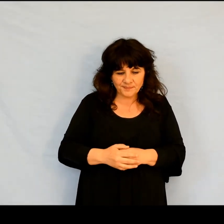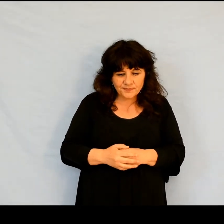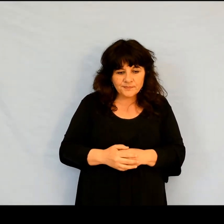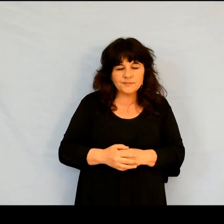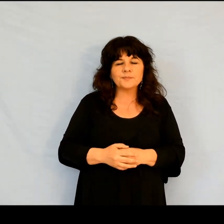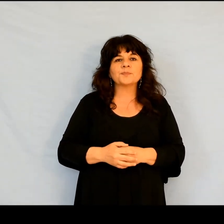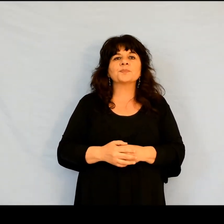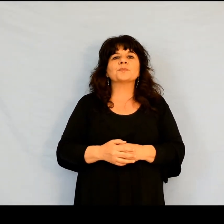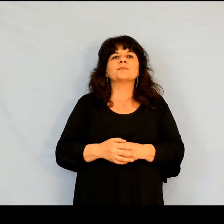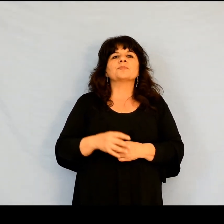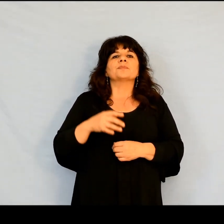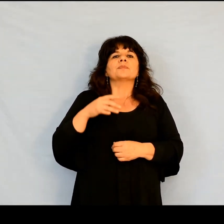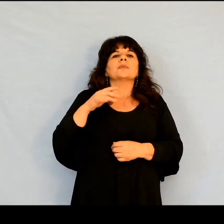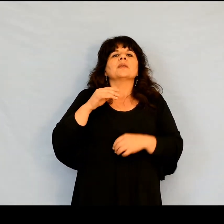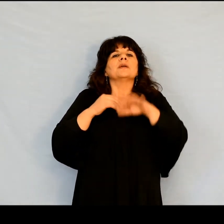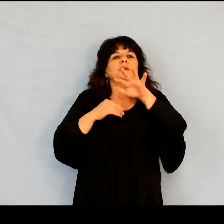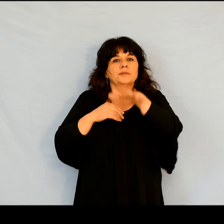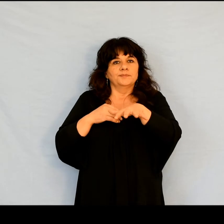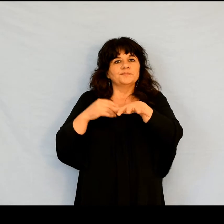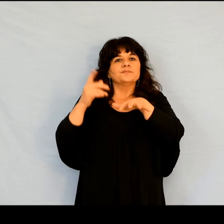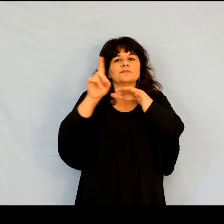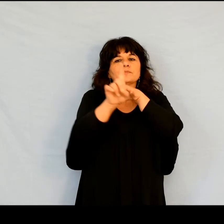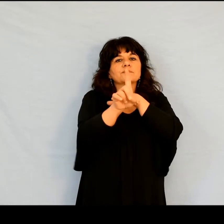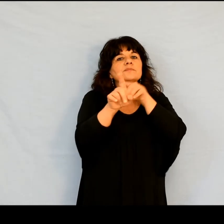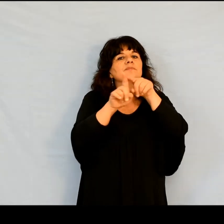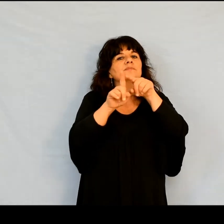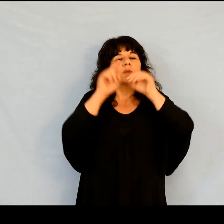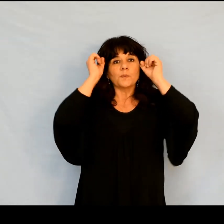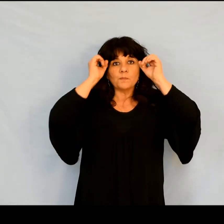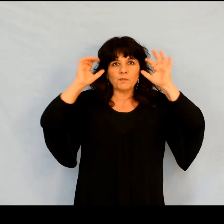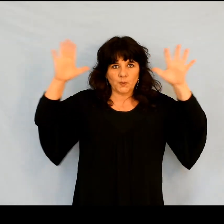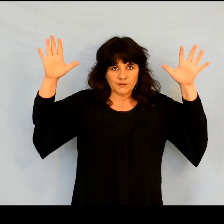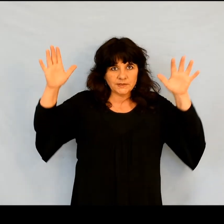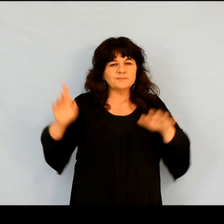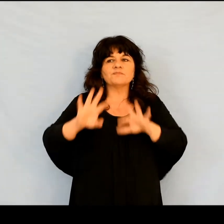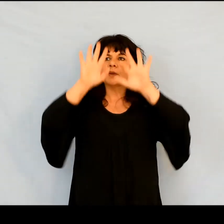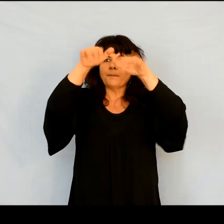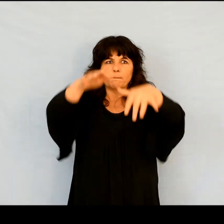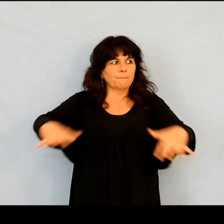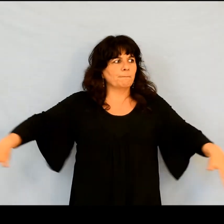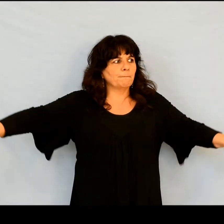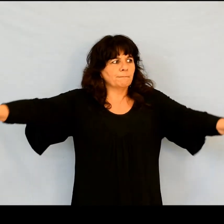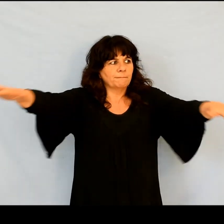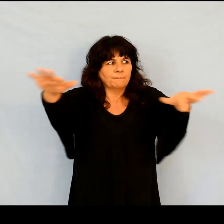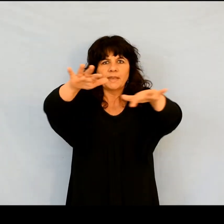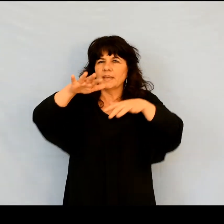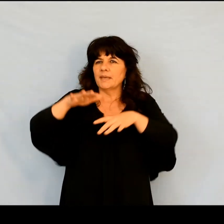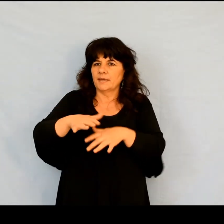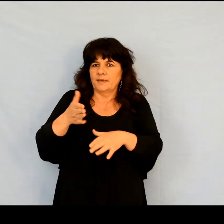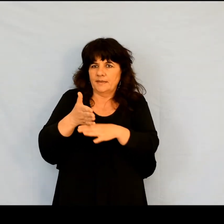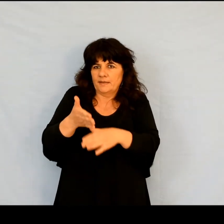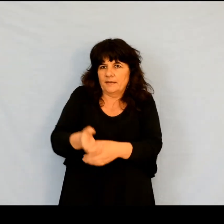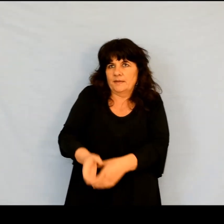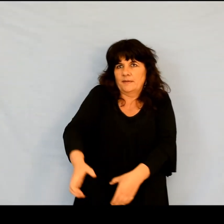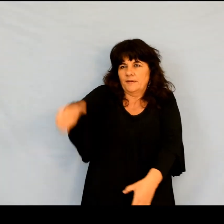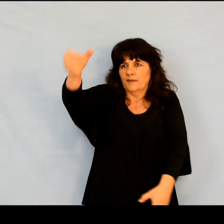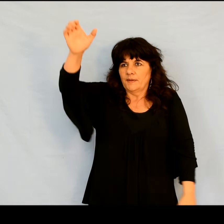Moïse étendit le bras sur la mer. Le Seigneur chassa la mer toute la nuit par un fort